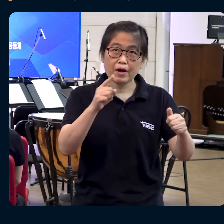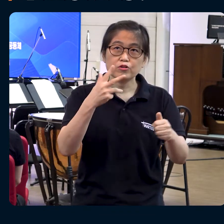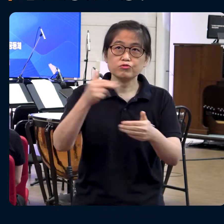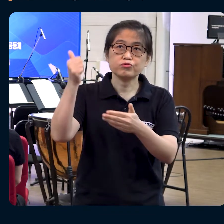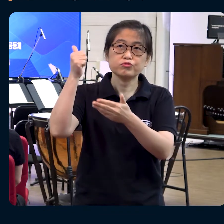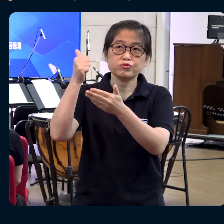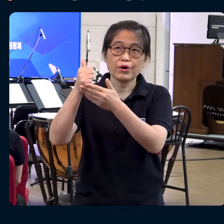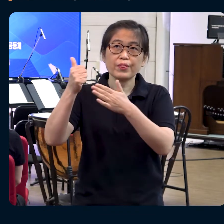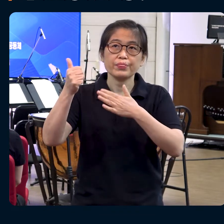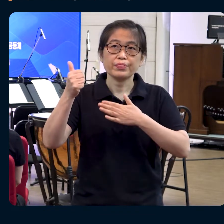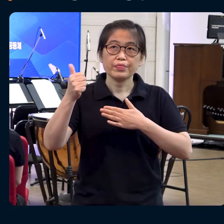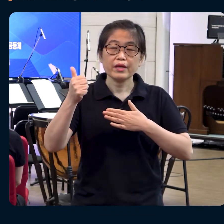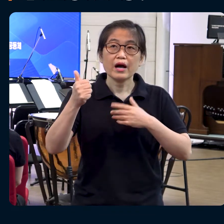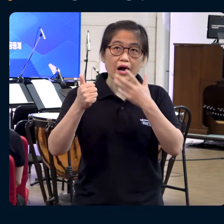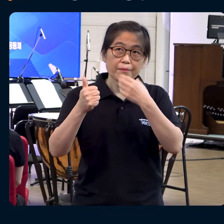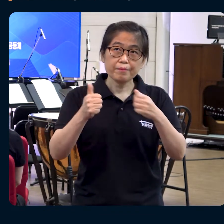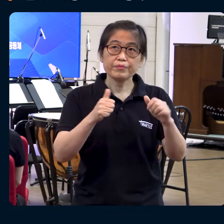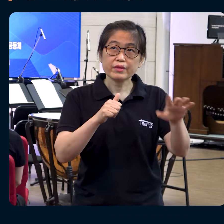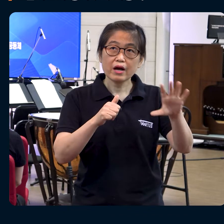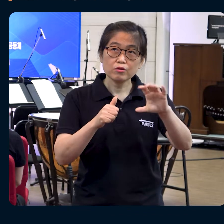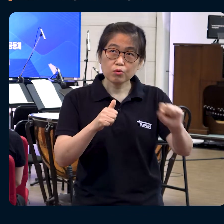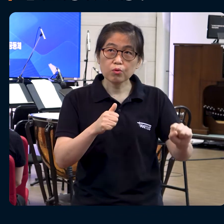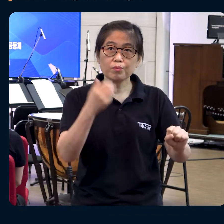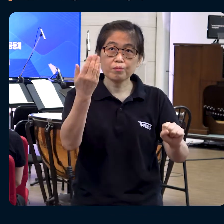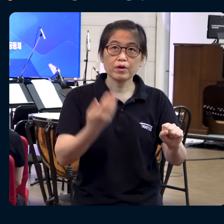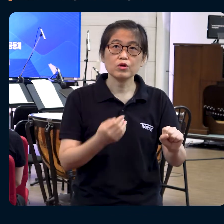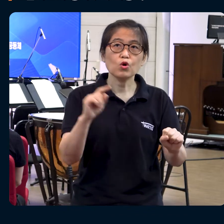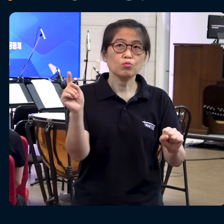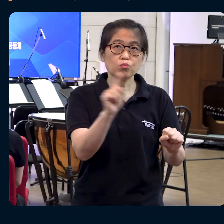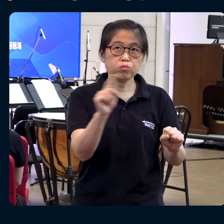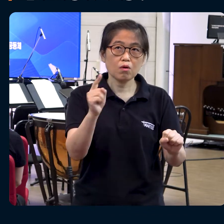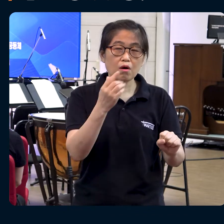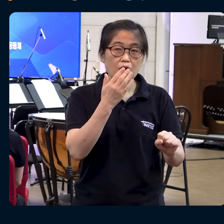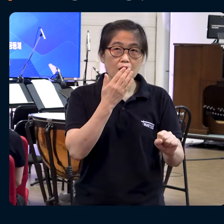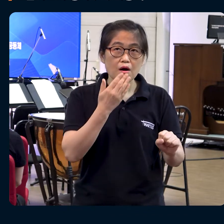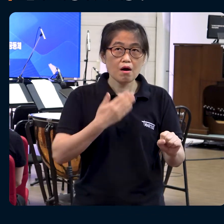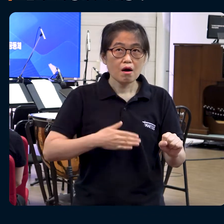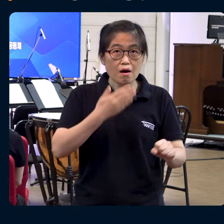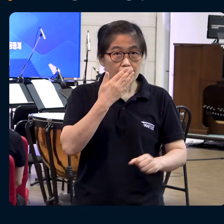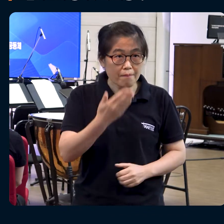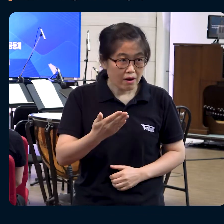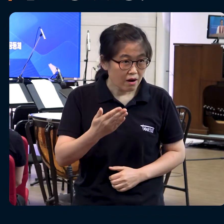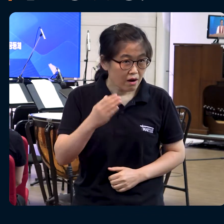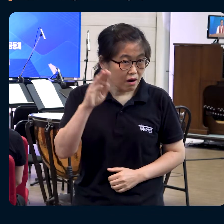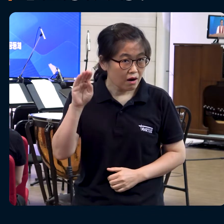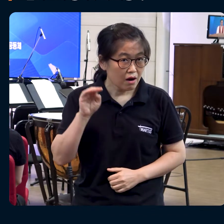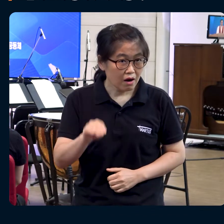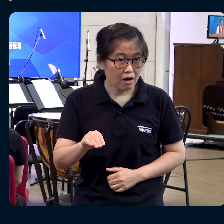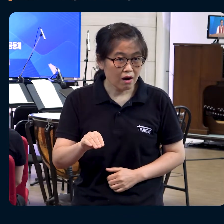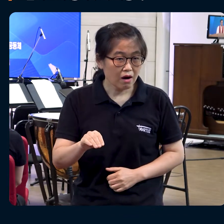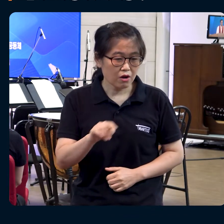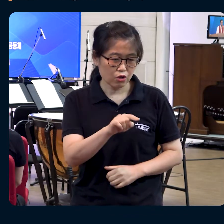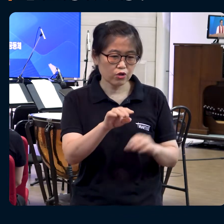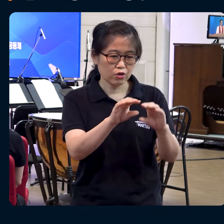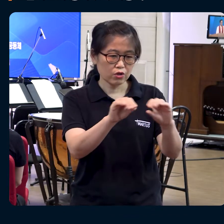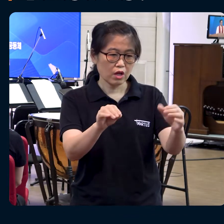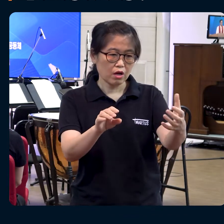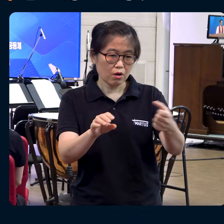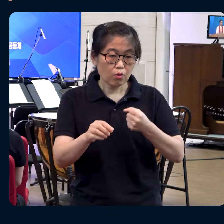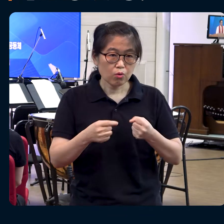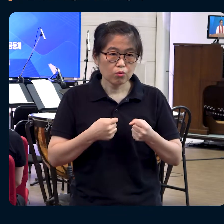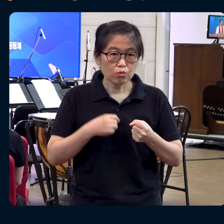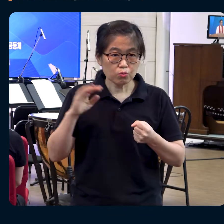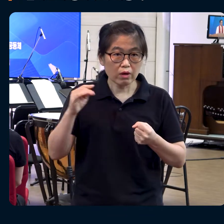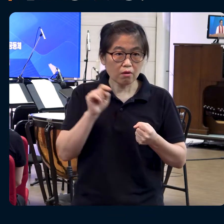이르되 주 여호와여, 내가 이 땅을 소유로 받을 것을 무엇으로 알리이까? 내가 이 땅을 소유로